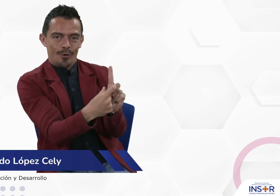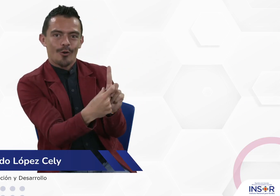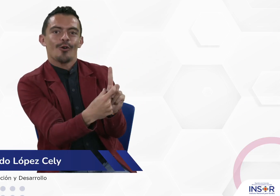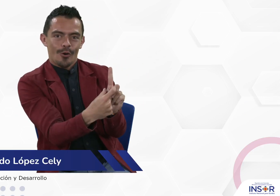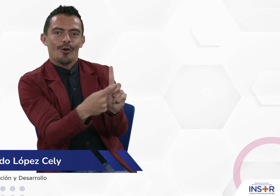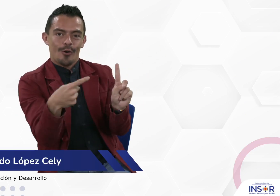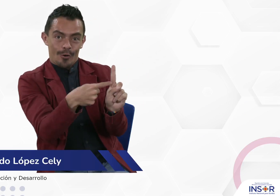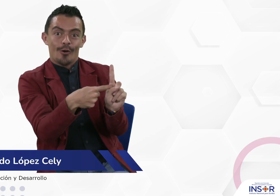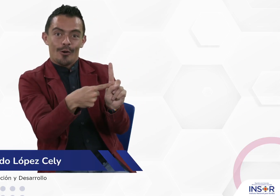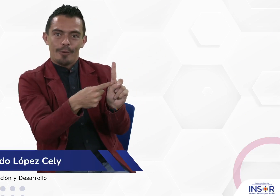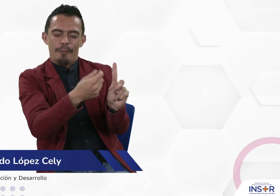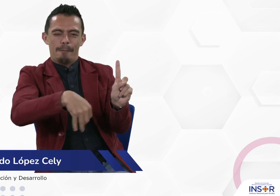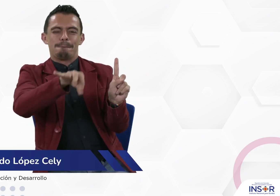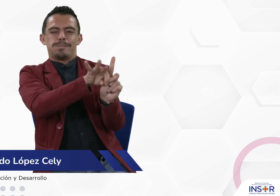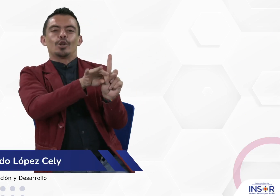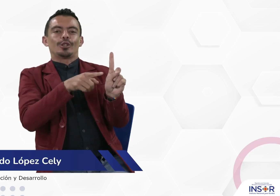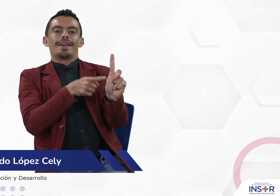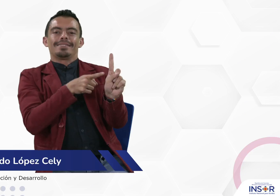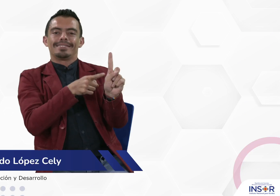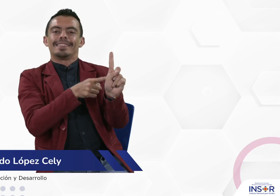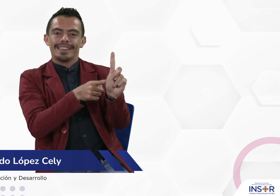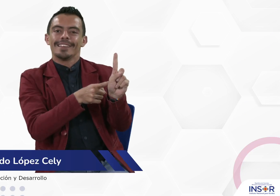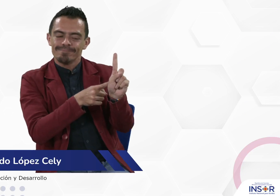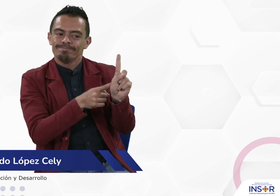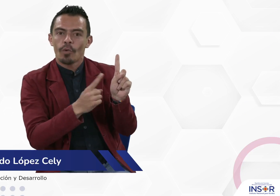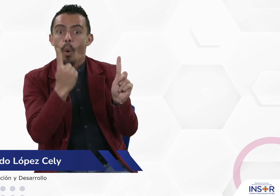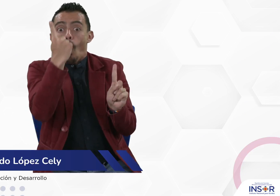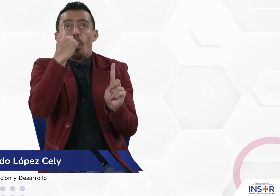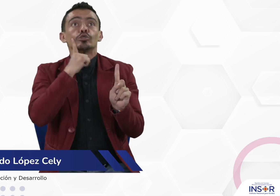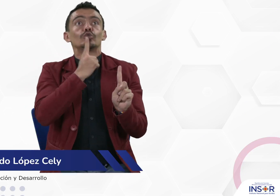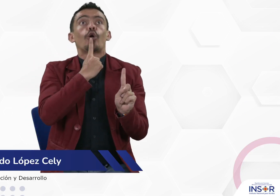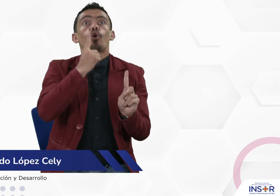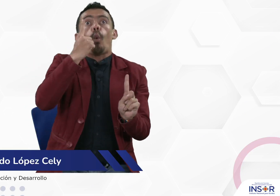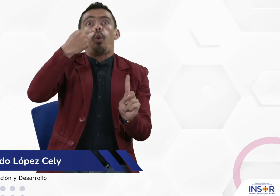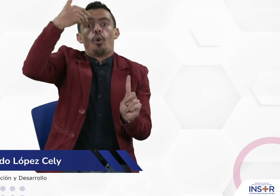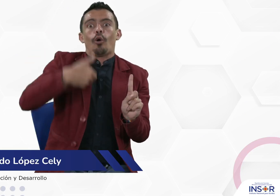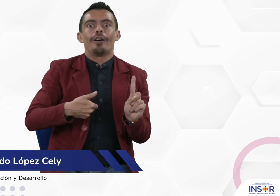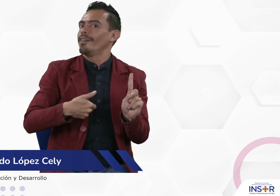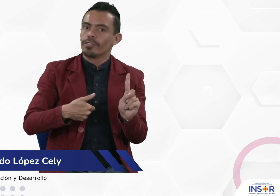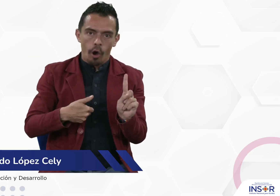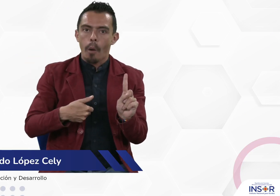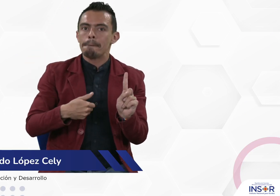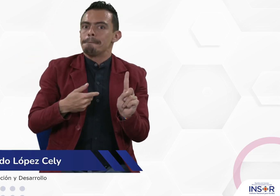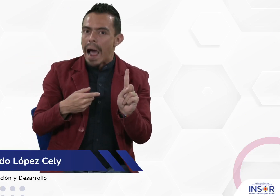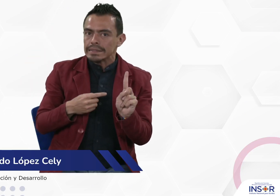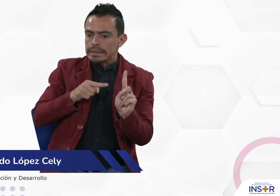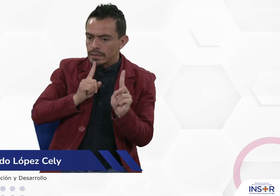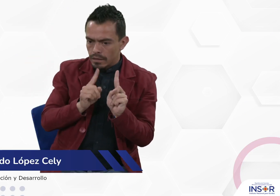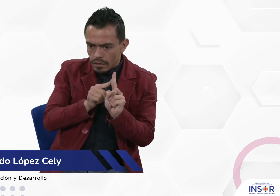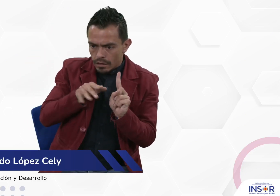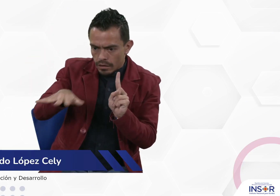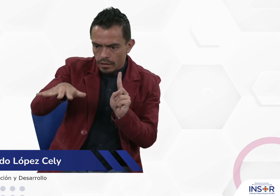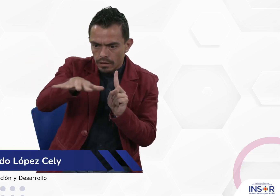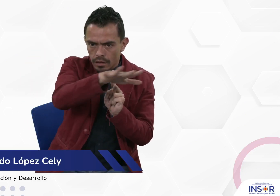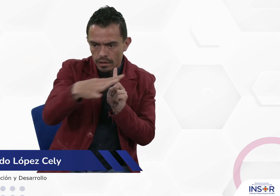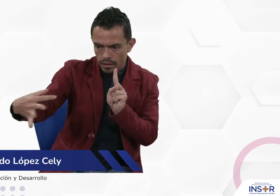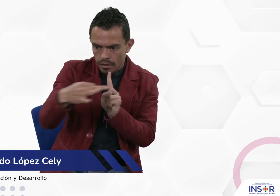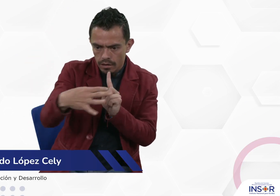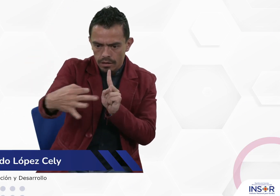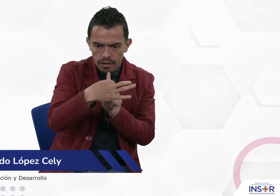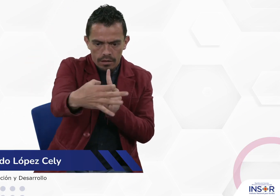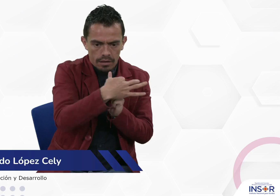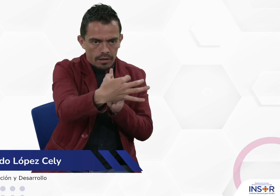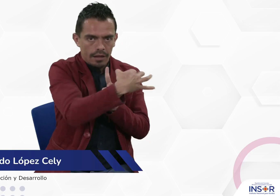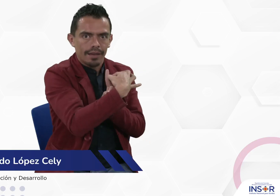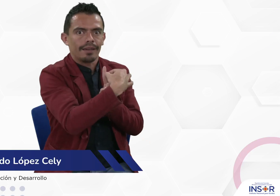en conclusión, también cuando hablamos de procesos de diversidad del ser sordo, hay que tener en cuenta que hay varios factores que nos